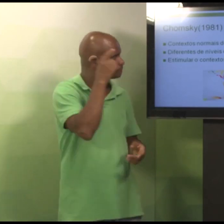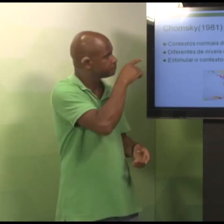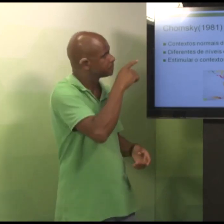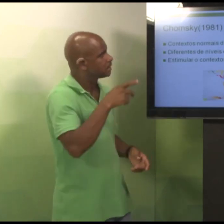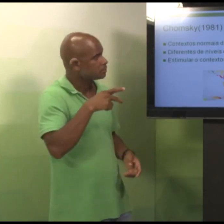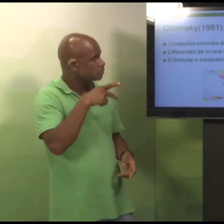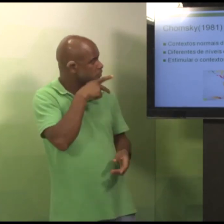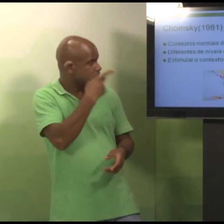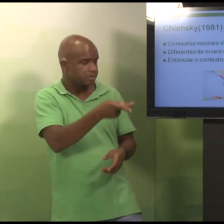Chomsky,